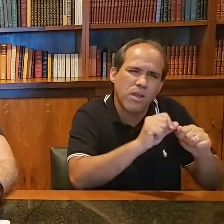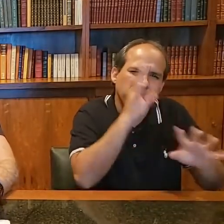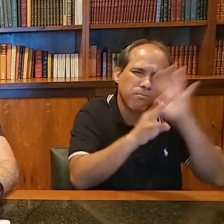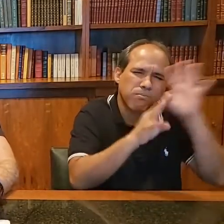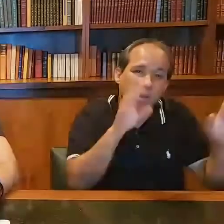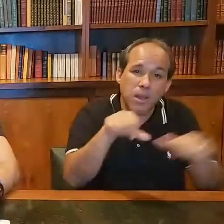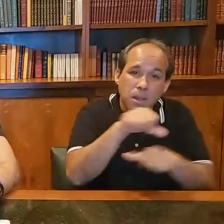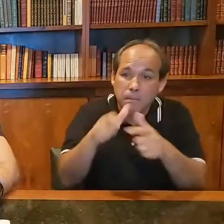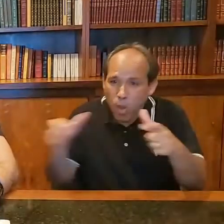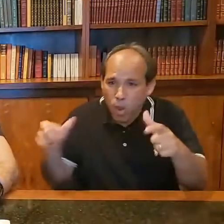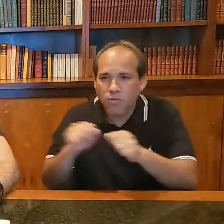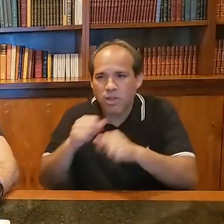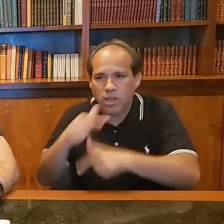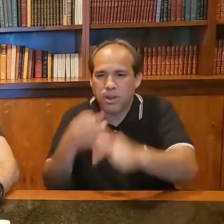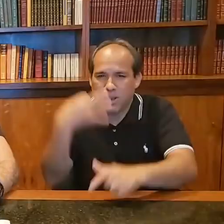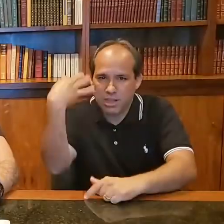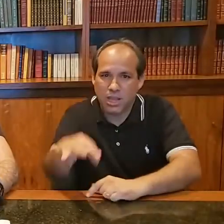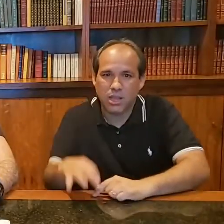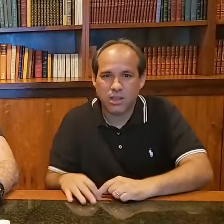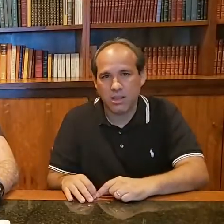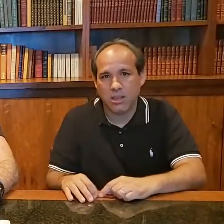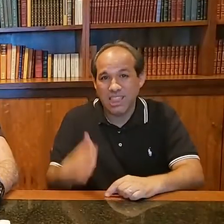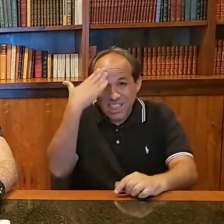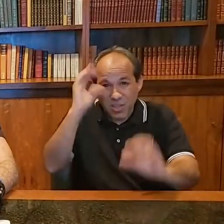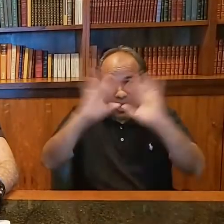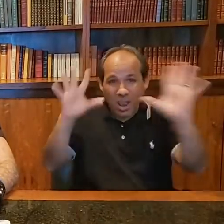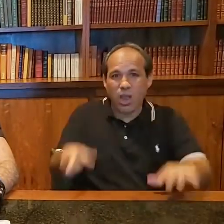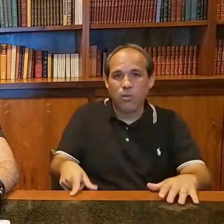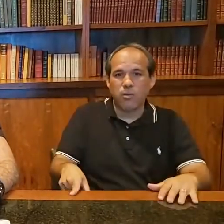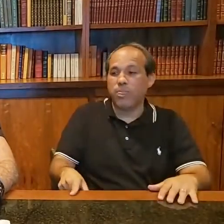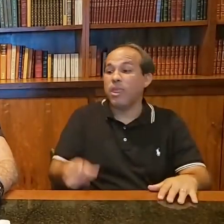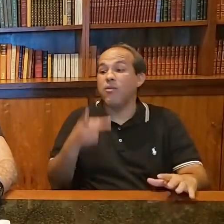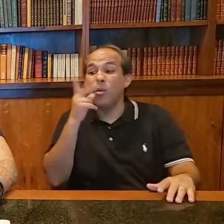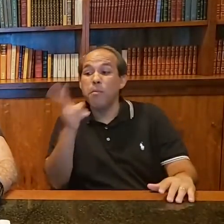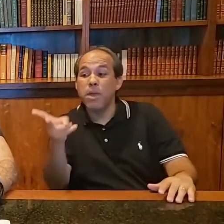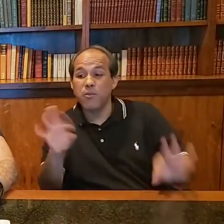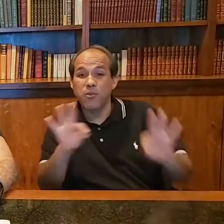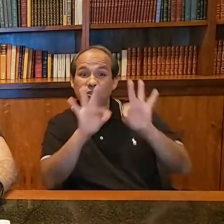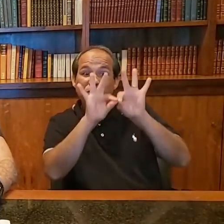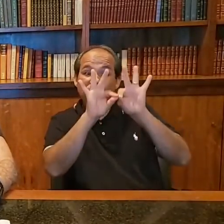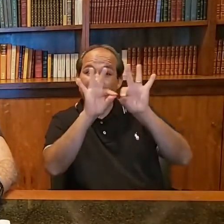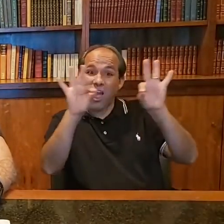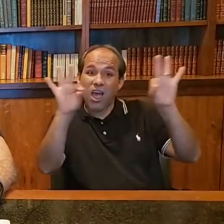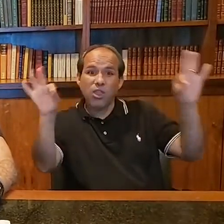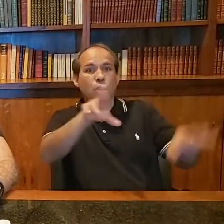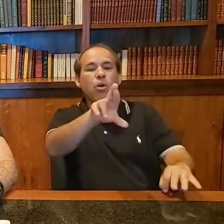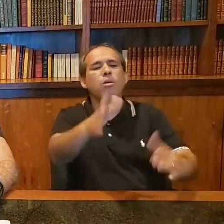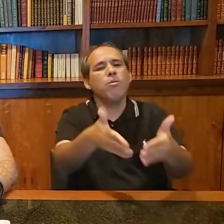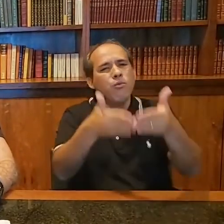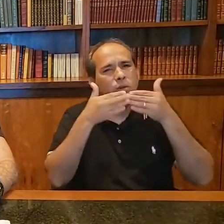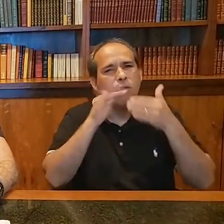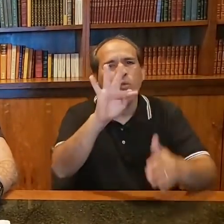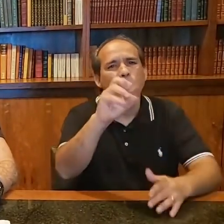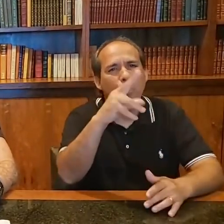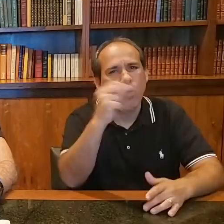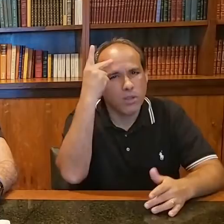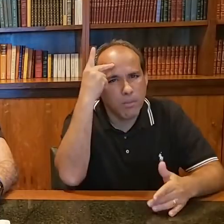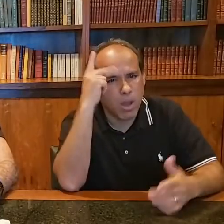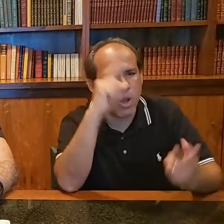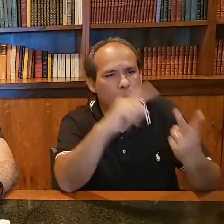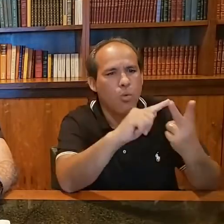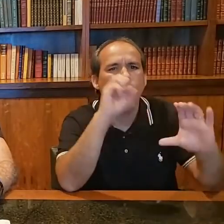entendendo aqui? Mais ainda, a máscara típica, não sou eu que estou dizendo, atenção, Folha de São Paulo, Globo,